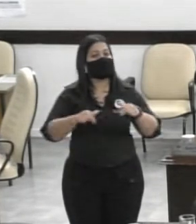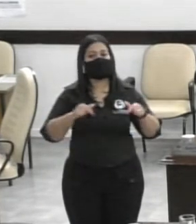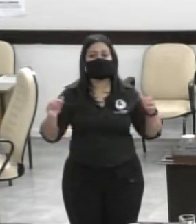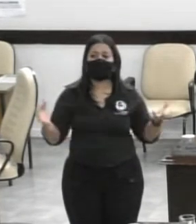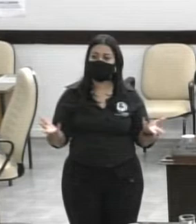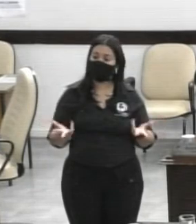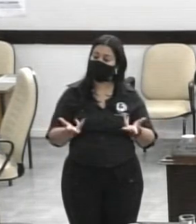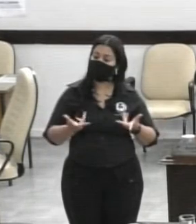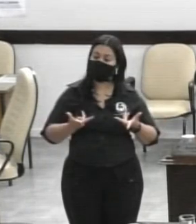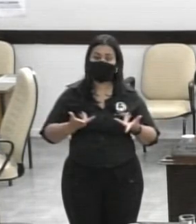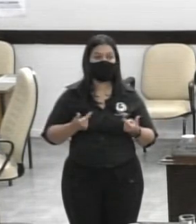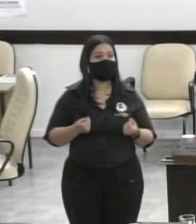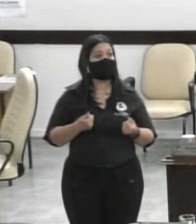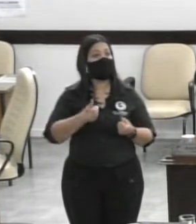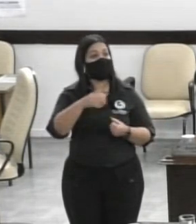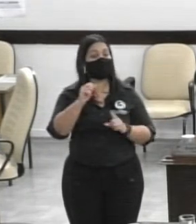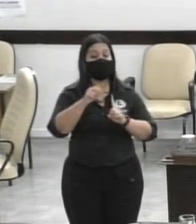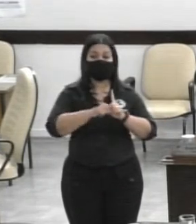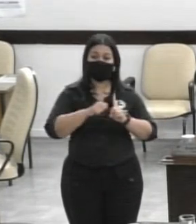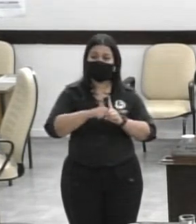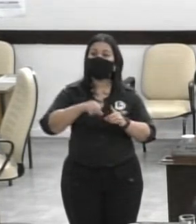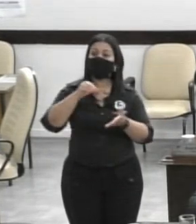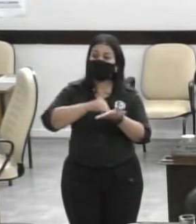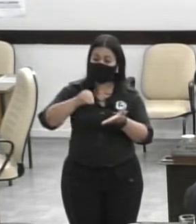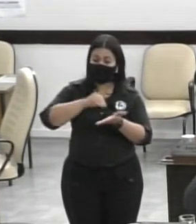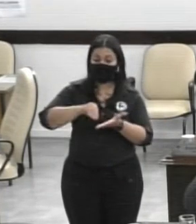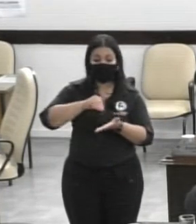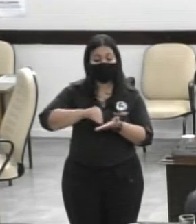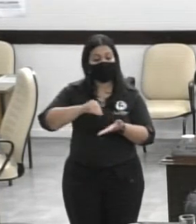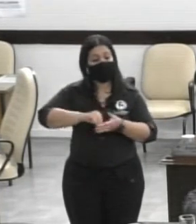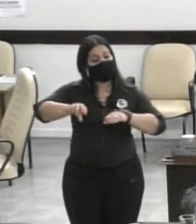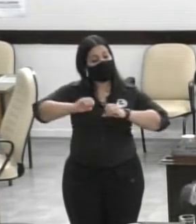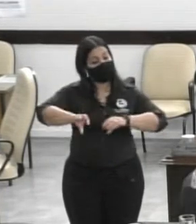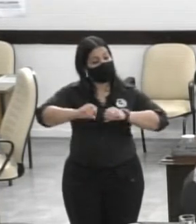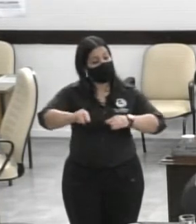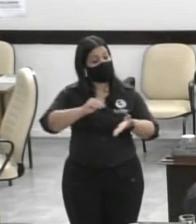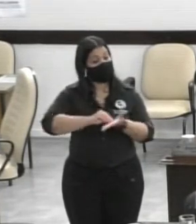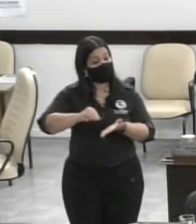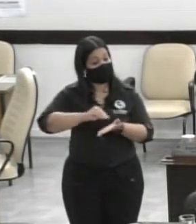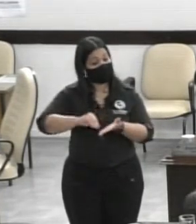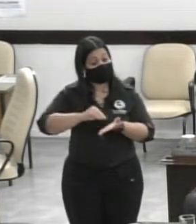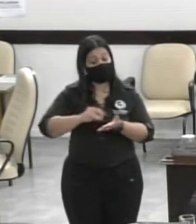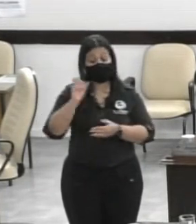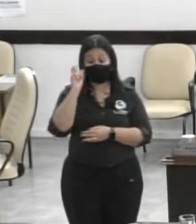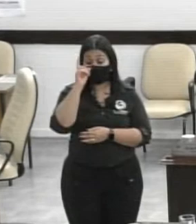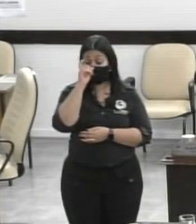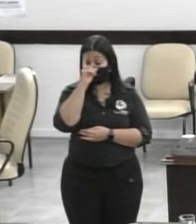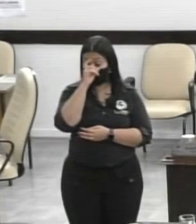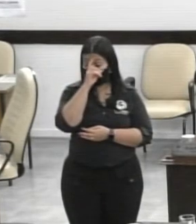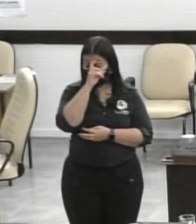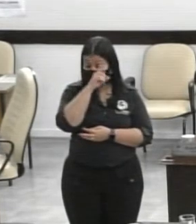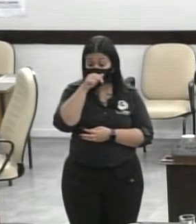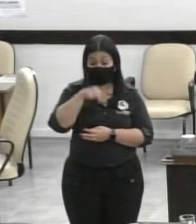em 10 meses à frente da Secretaria de Educação, uma secretaria que tem a maior complexidade desse município.